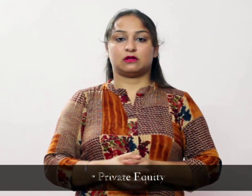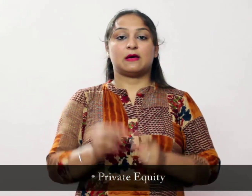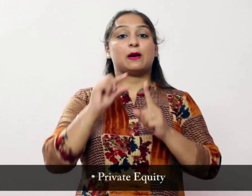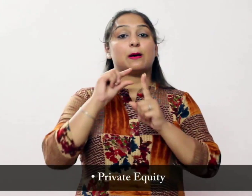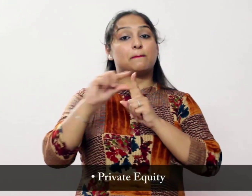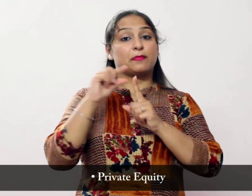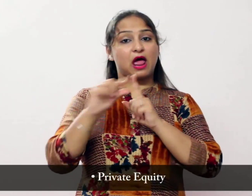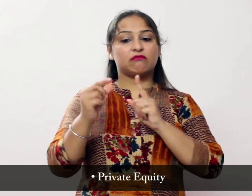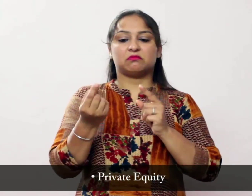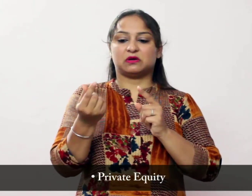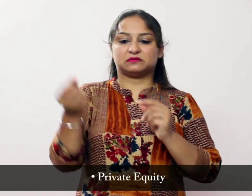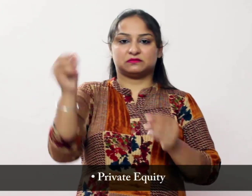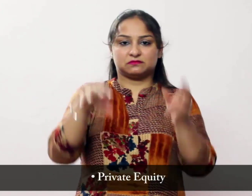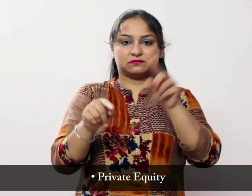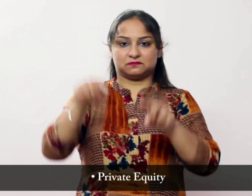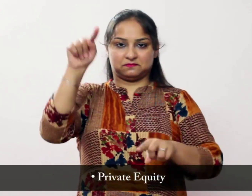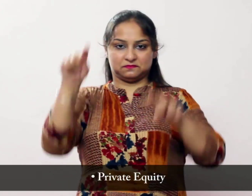निजी इक्विटी,